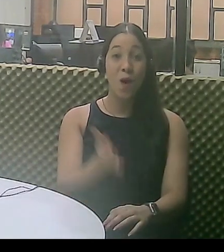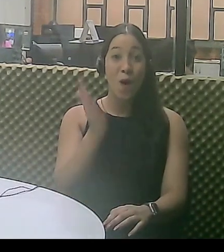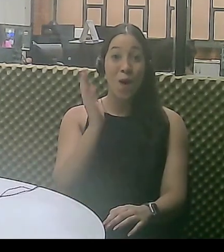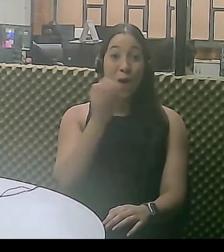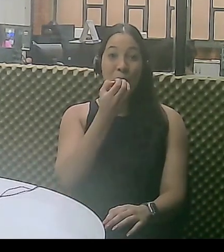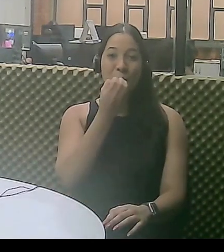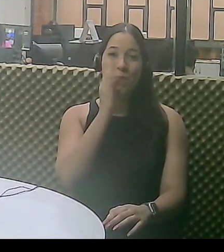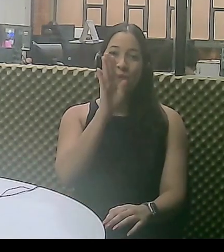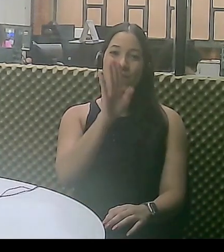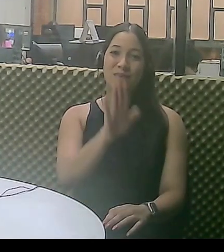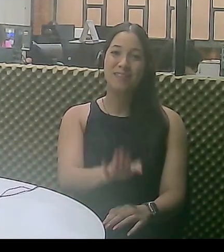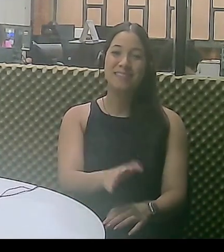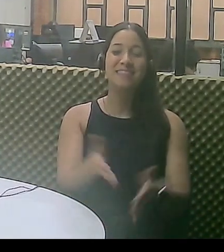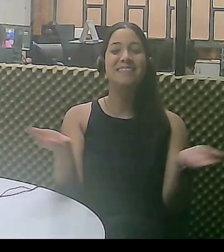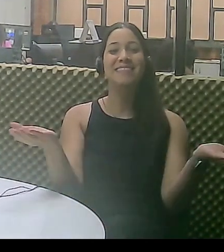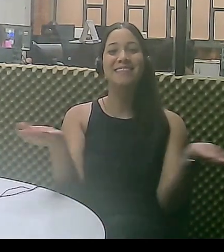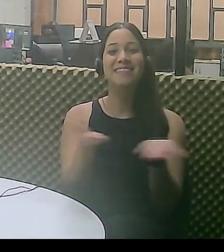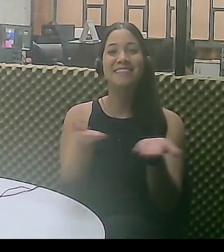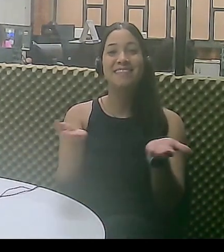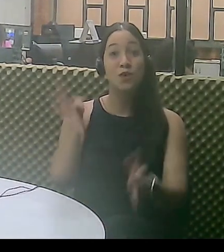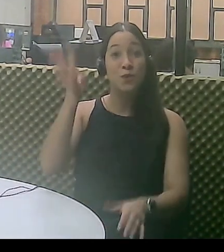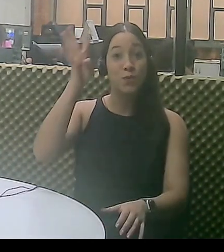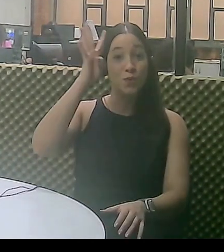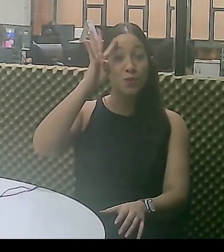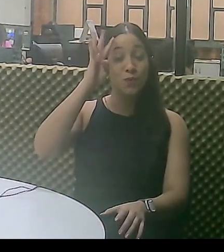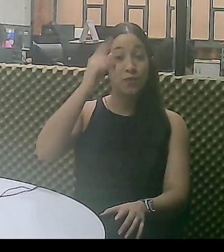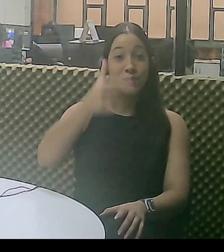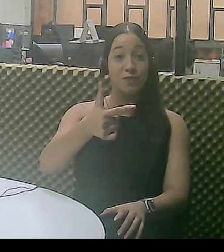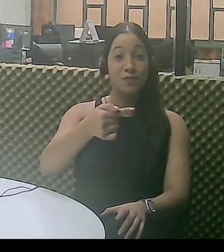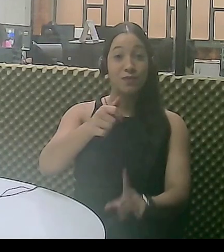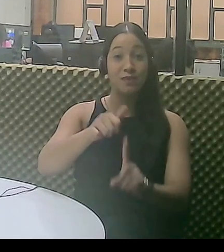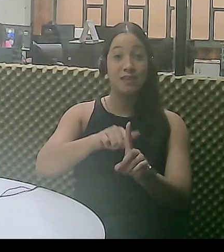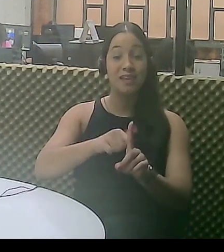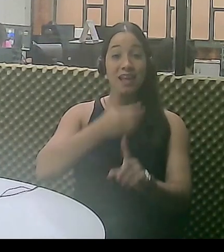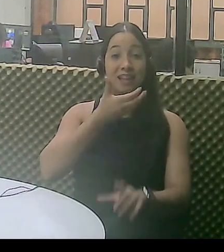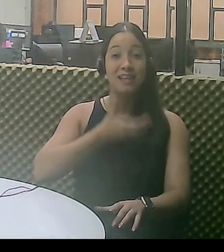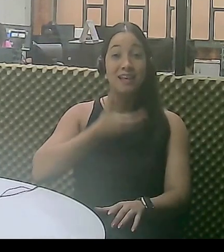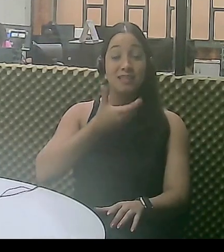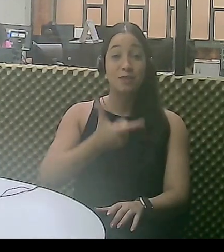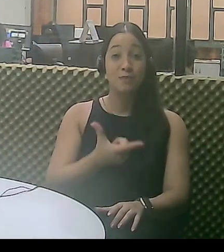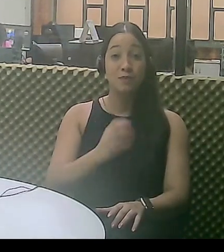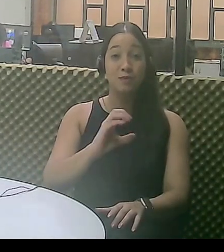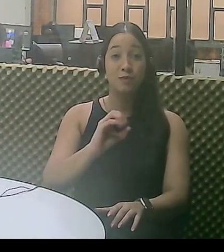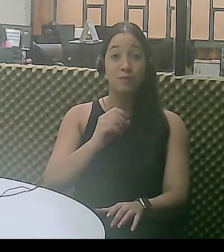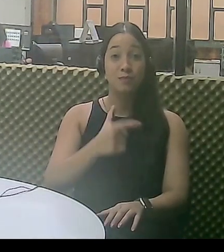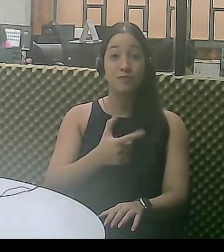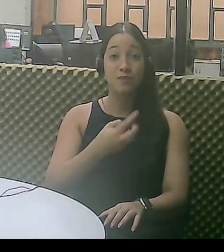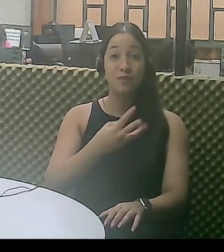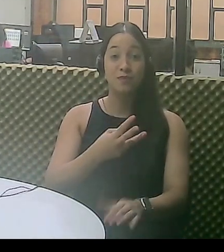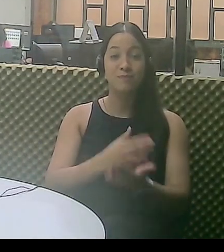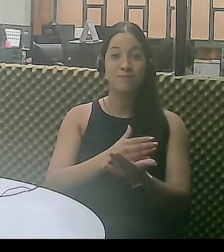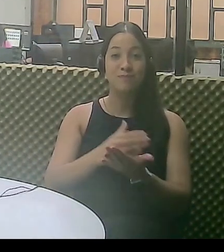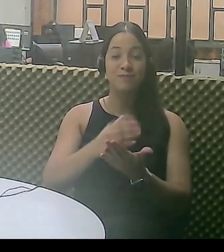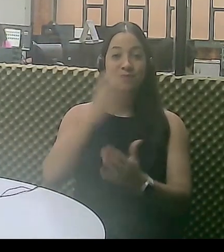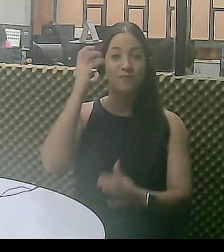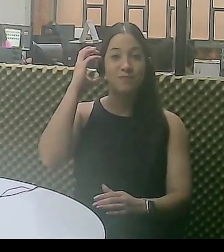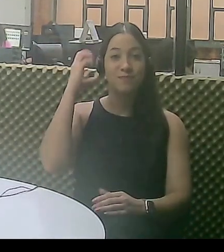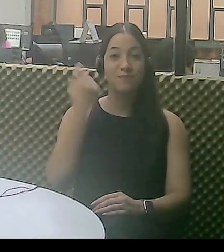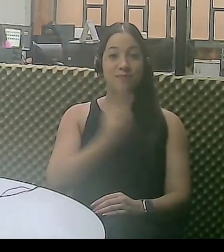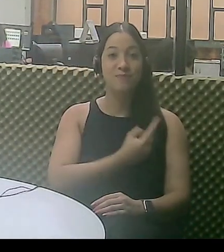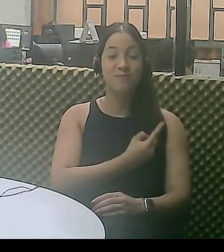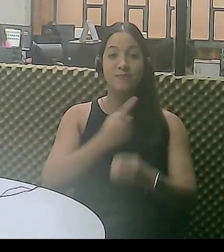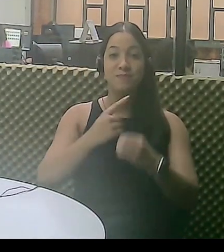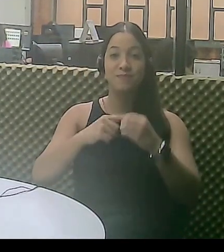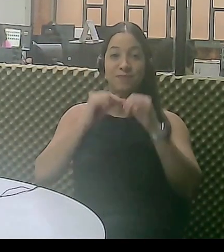Olá, boa tarde. Hoje é quarta-feira, dia 27 de dezembro de 2023. Está no ar a Rádio Nossa Cidade